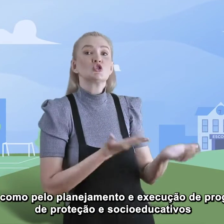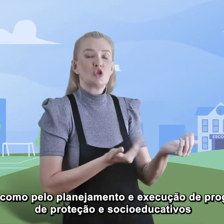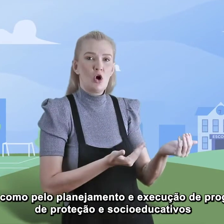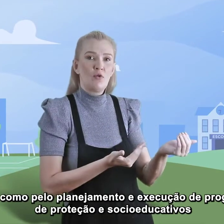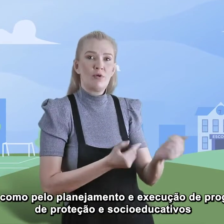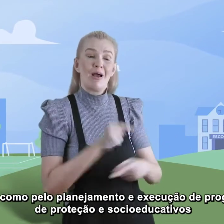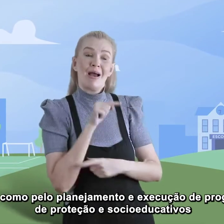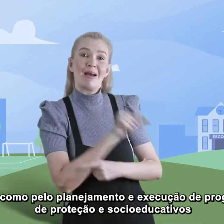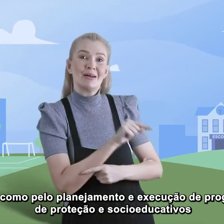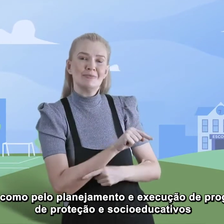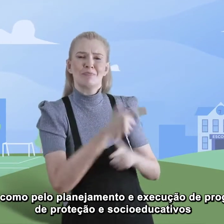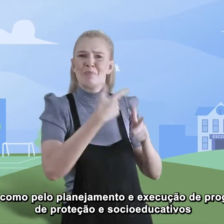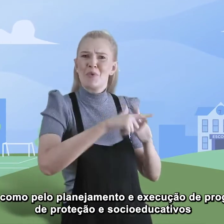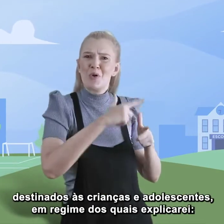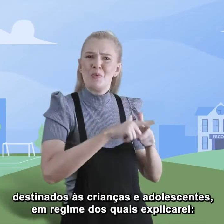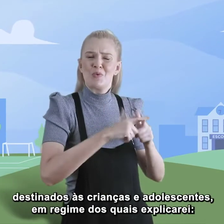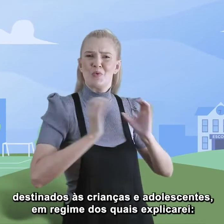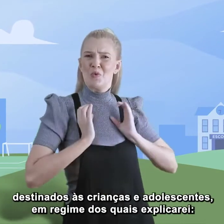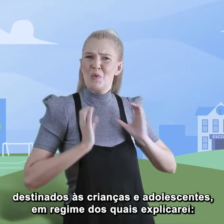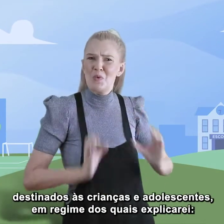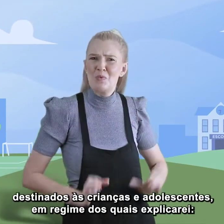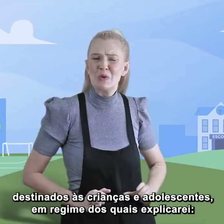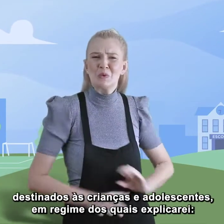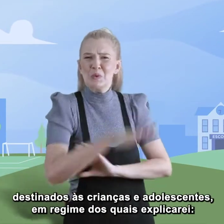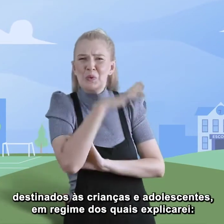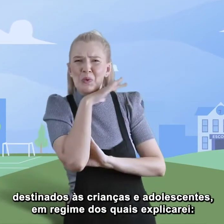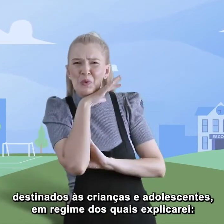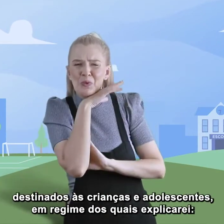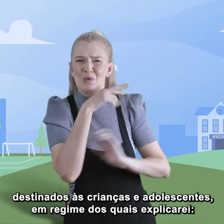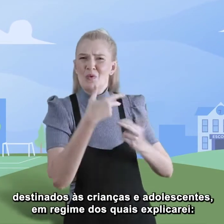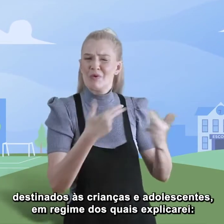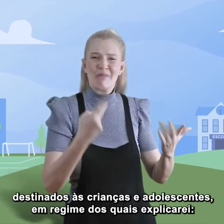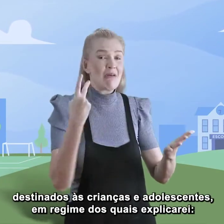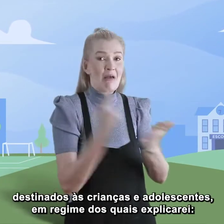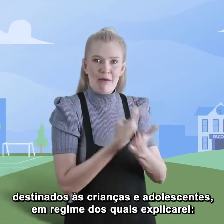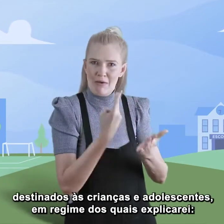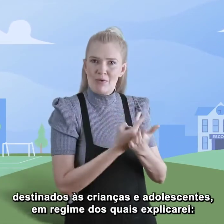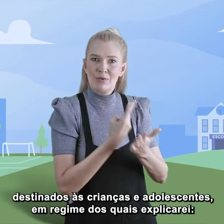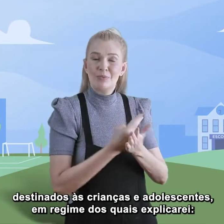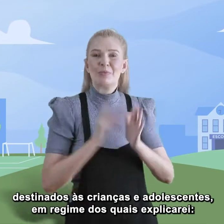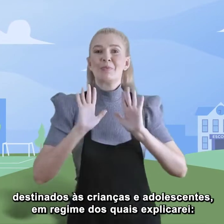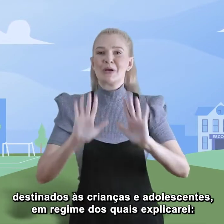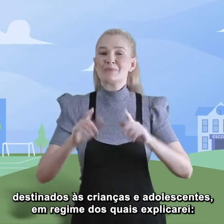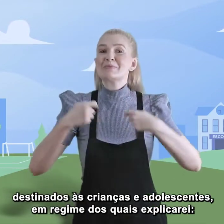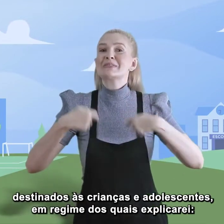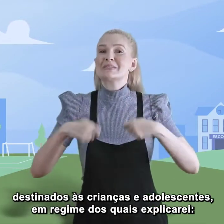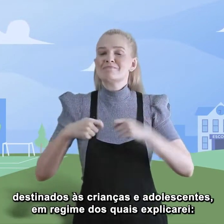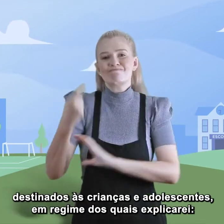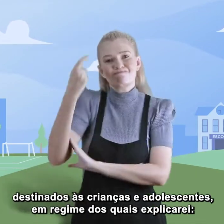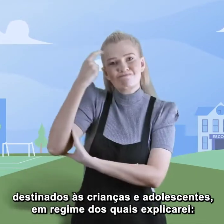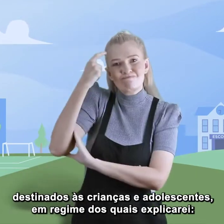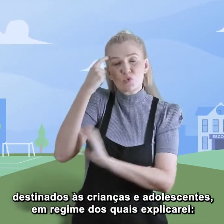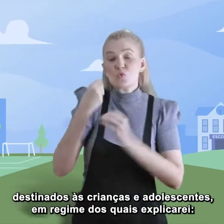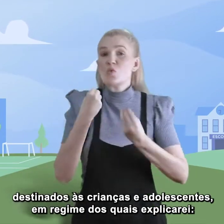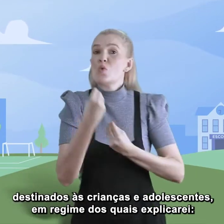e socioeducativos destinados às crianças e adolescentes, em regime